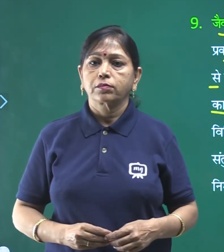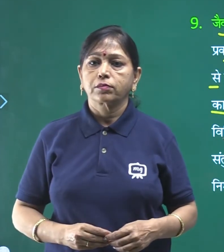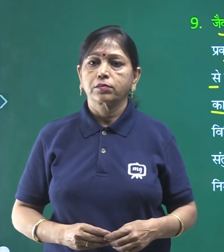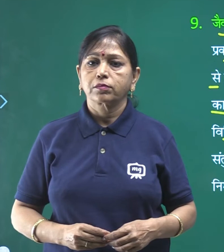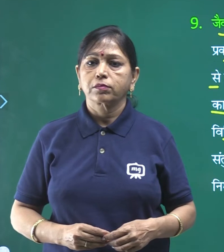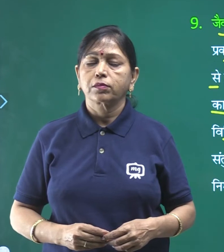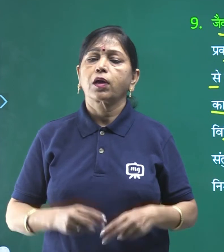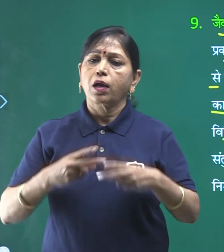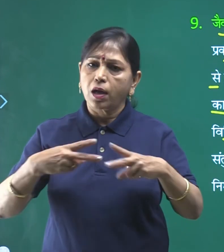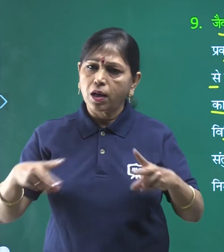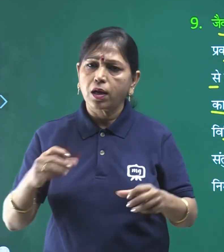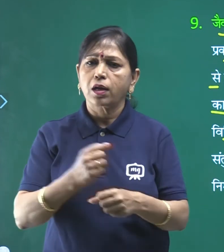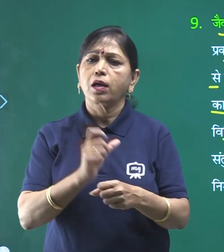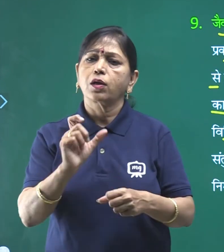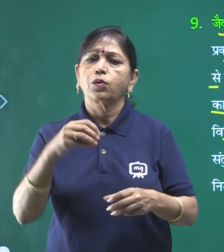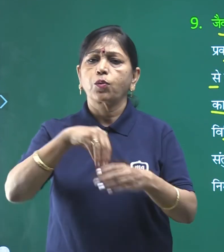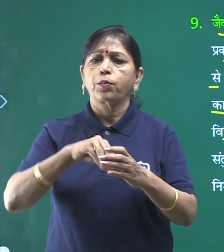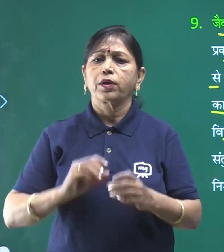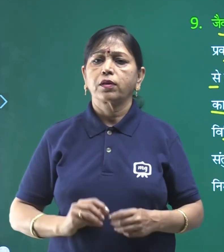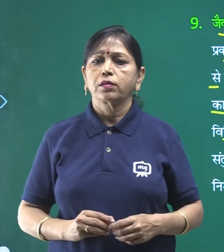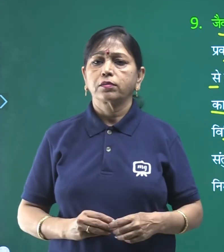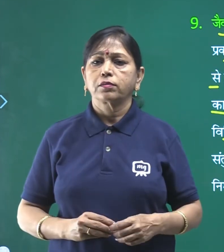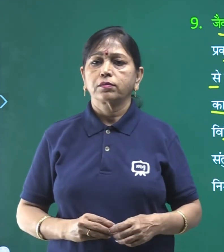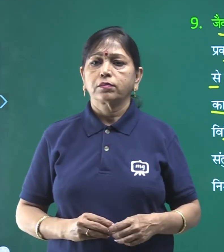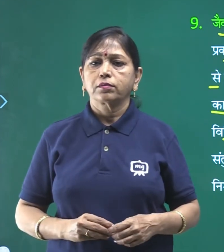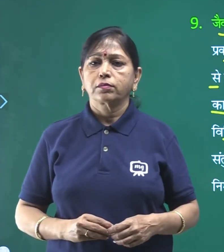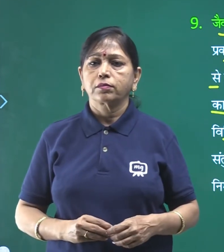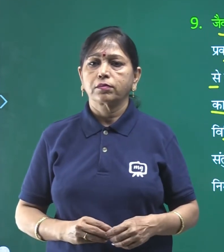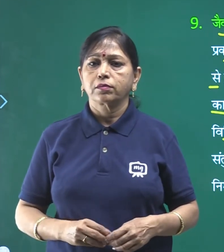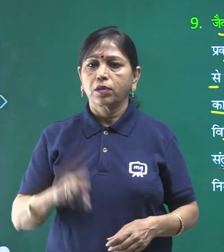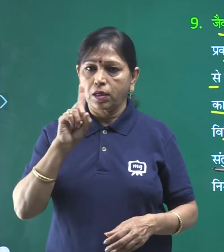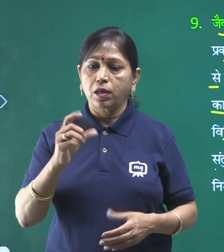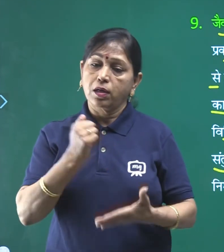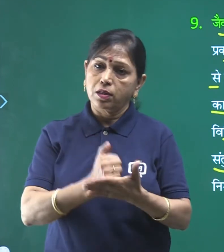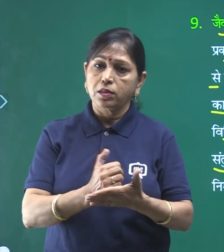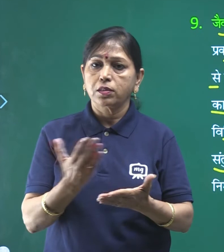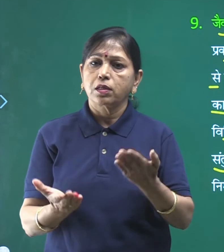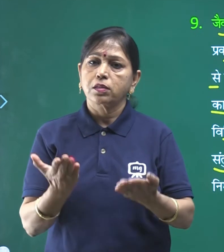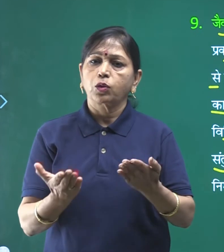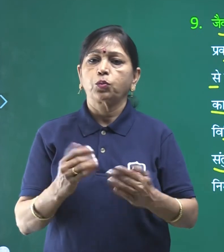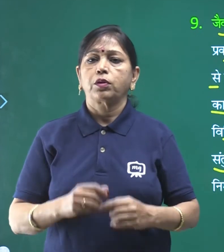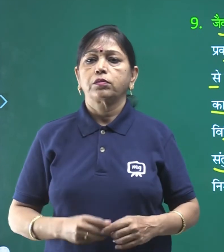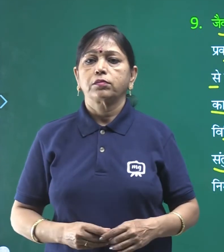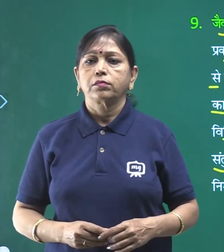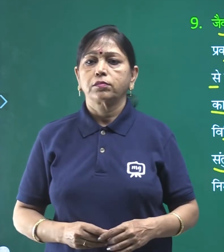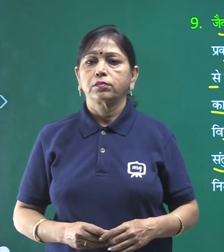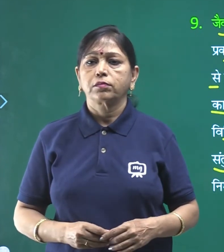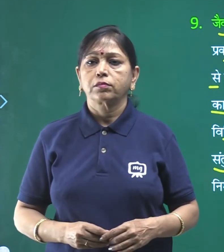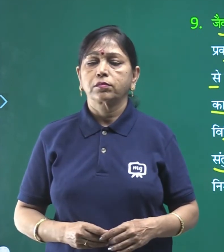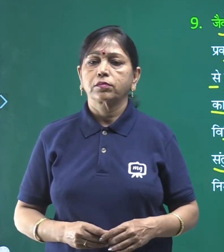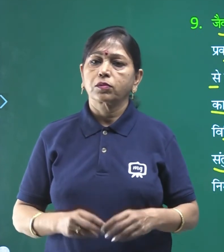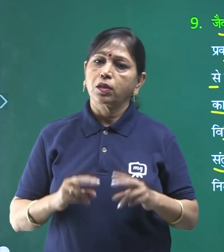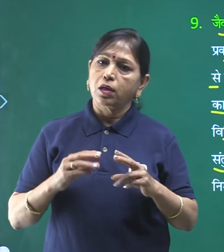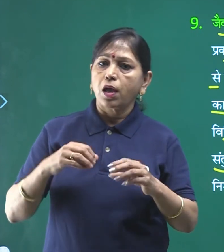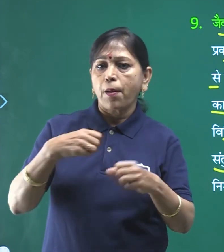कि के विभिन्न घटकों में एक निश्चित संतुलन है में स्थापित